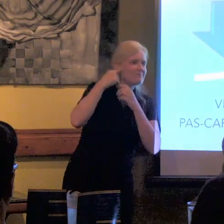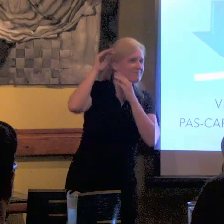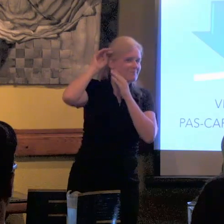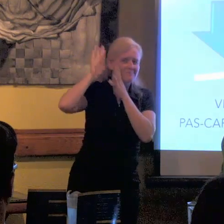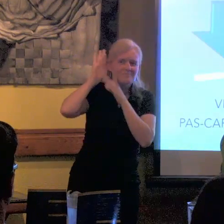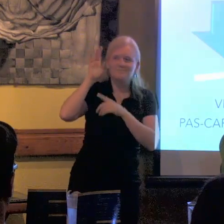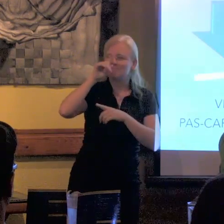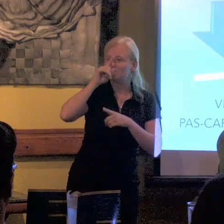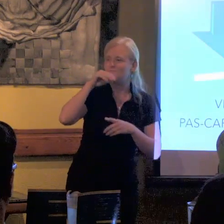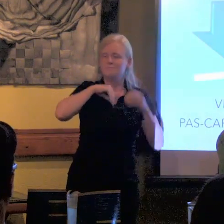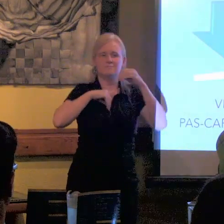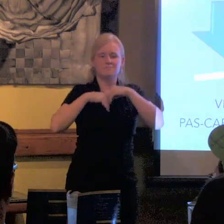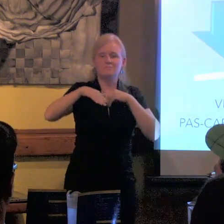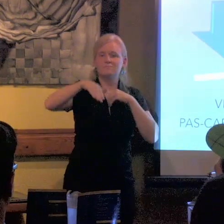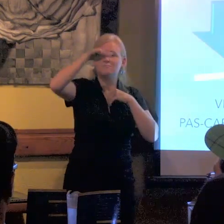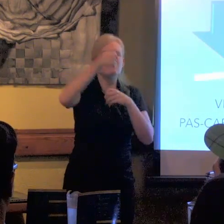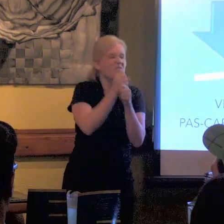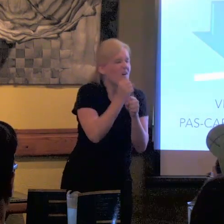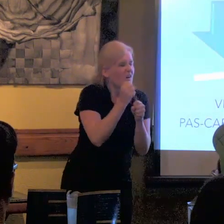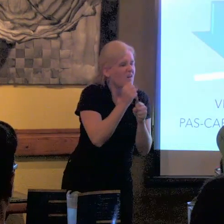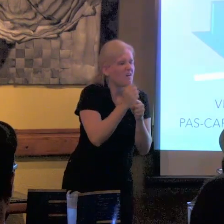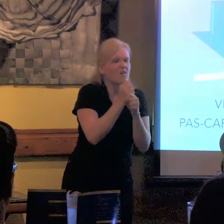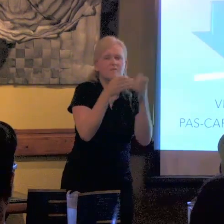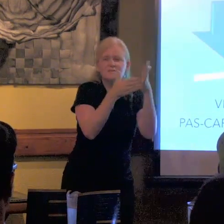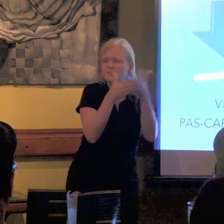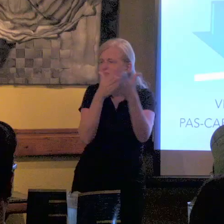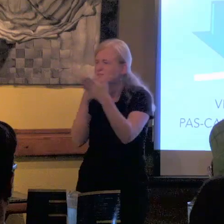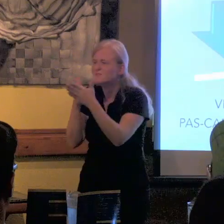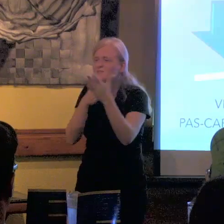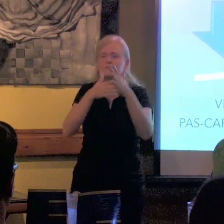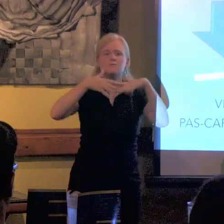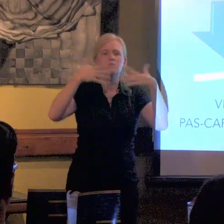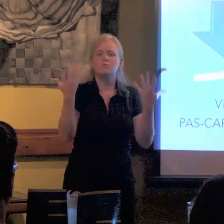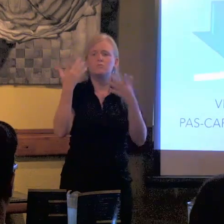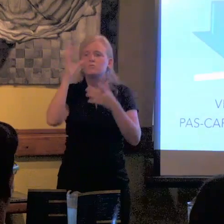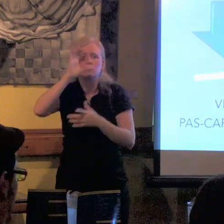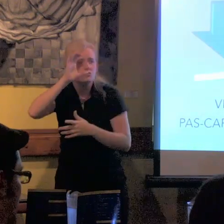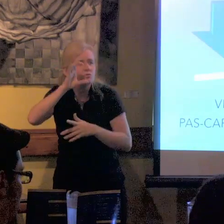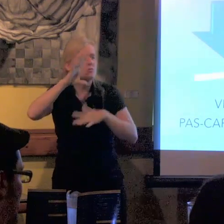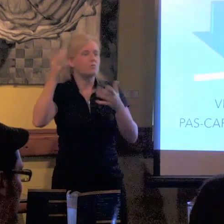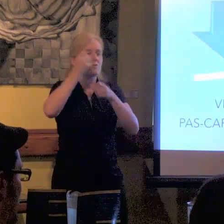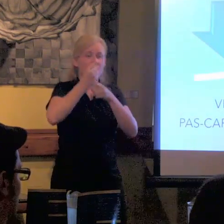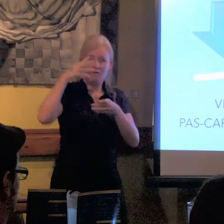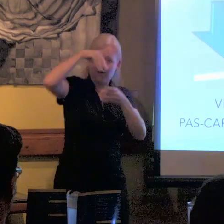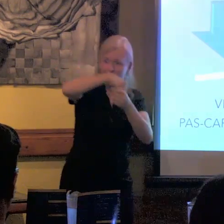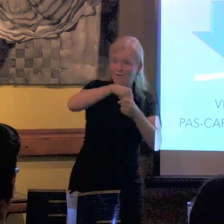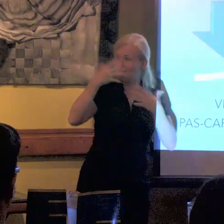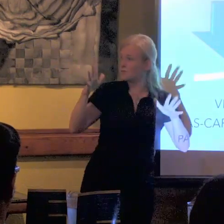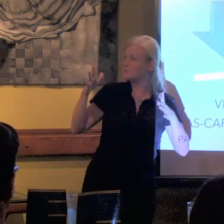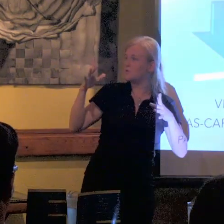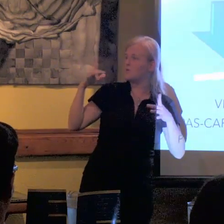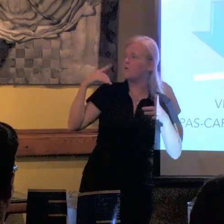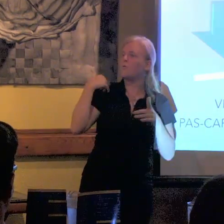cette pensée d'incapacité liée à sa surdité est quelque chose que cette personne-là intègre à l'intérieur